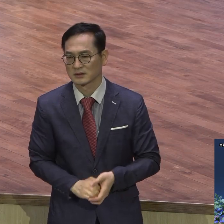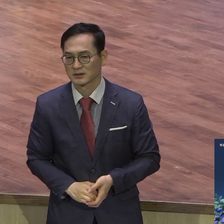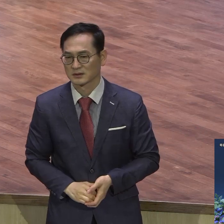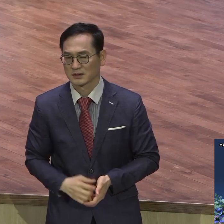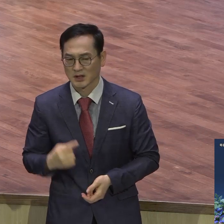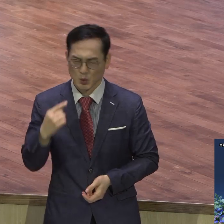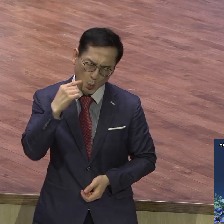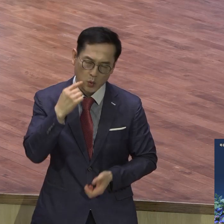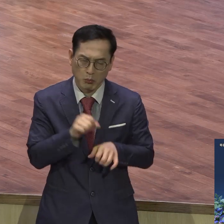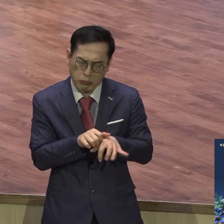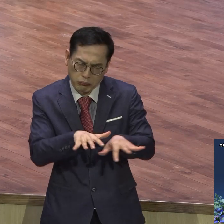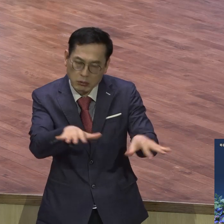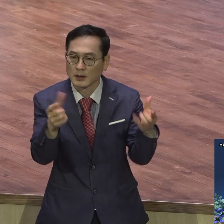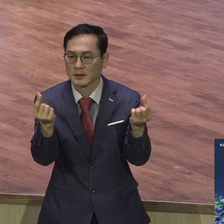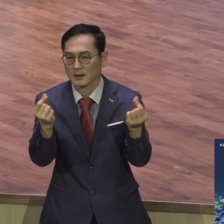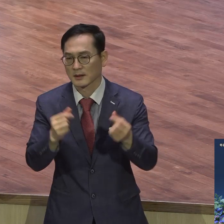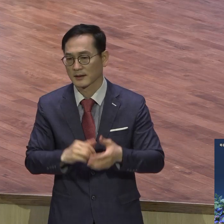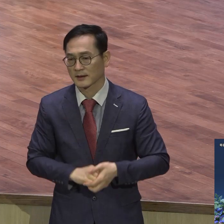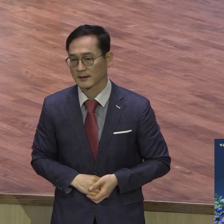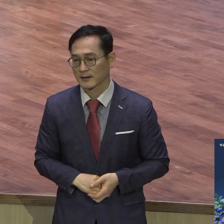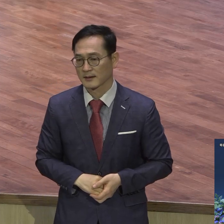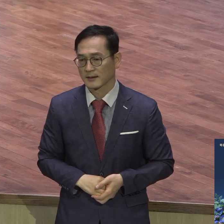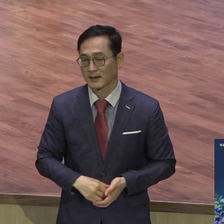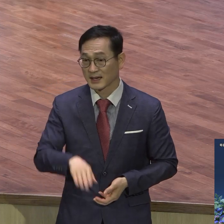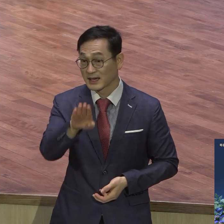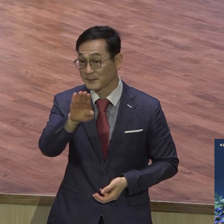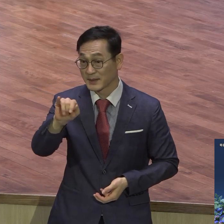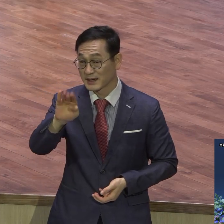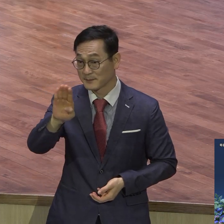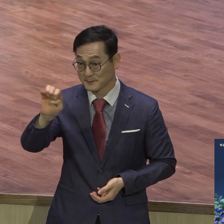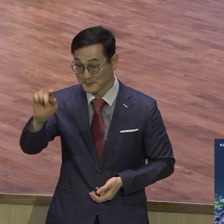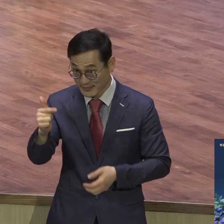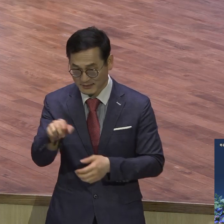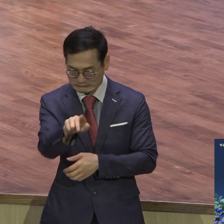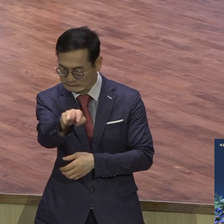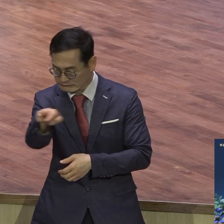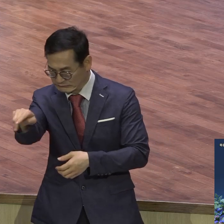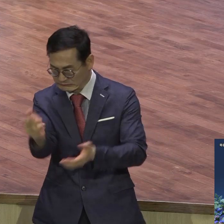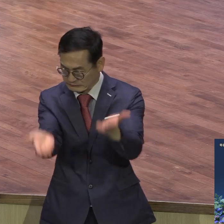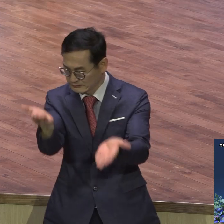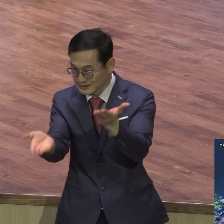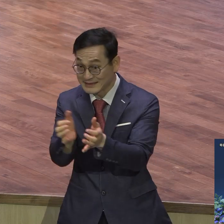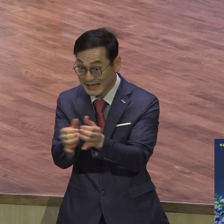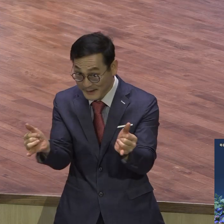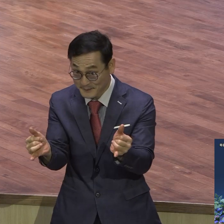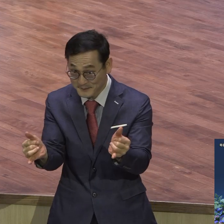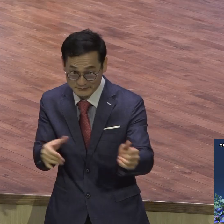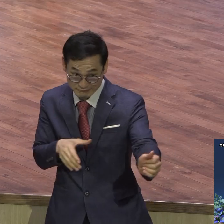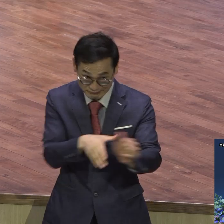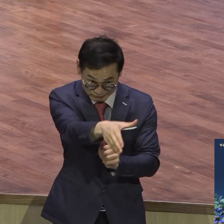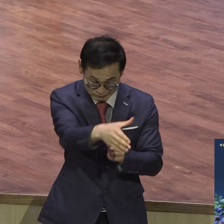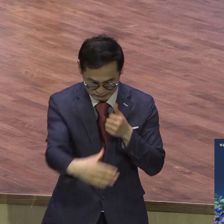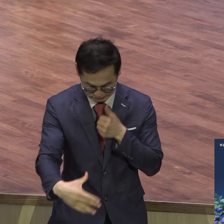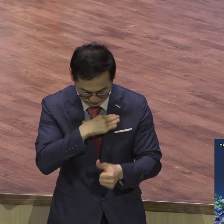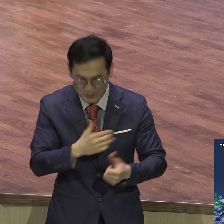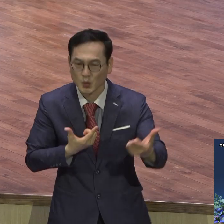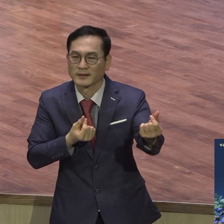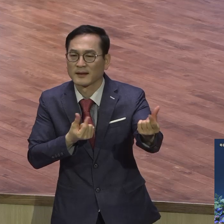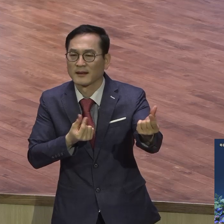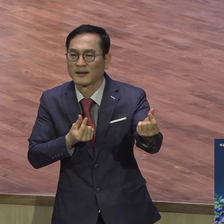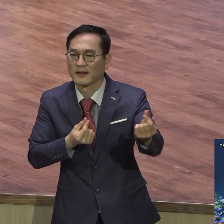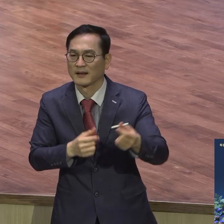결과적으로 상대방뿐만 아닙니다. 비판하는 사람은 상대도 죽이고 자기도 죽는 거예요. 너 죽고 나 죽고